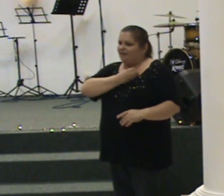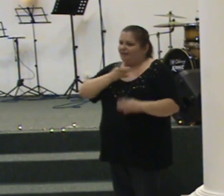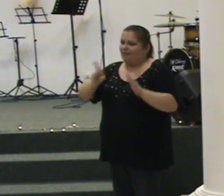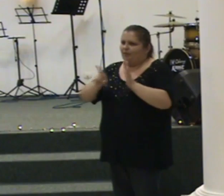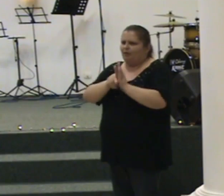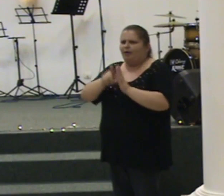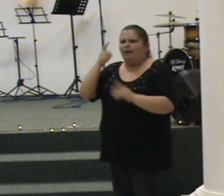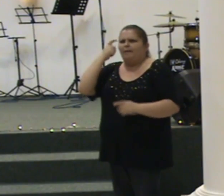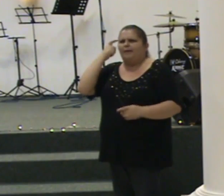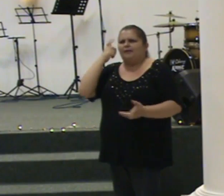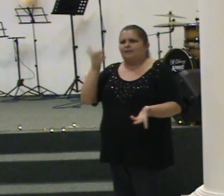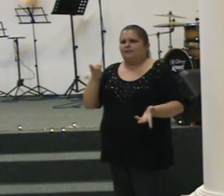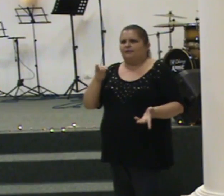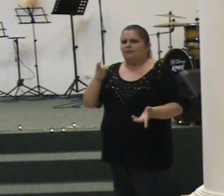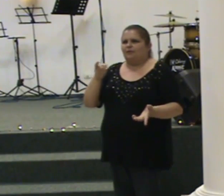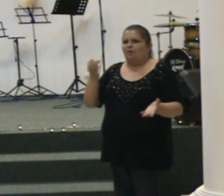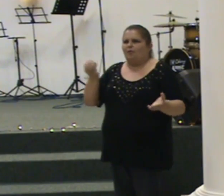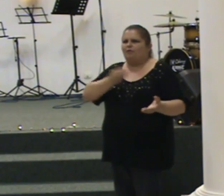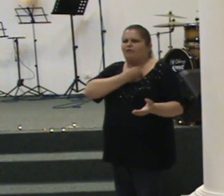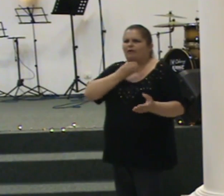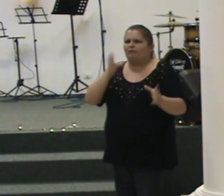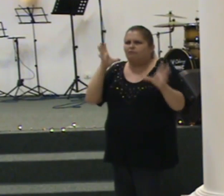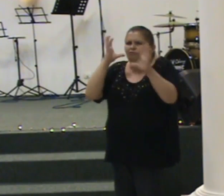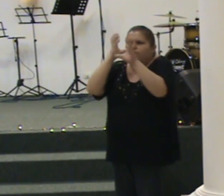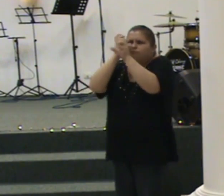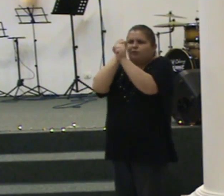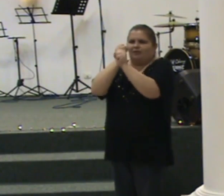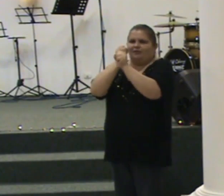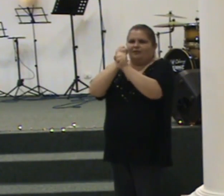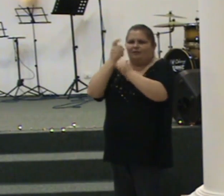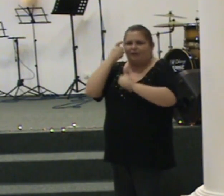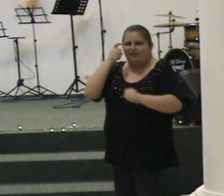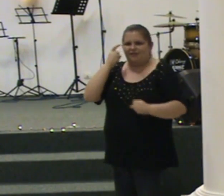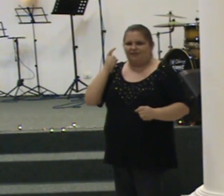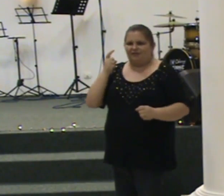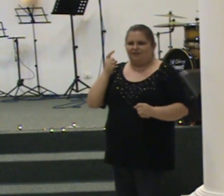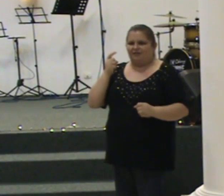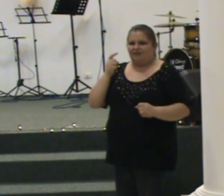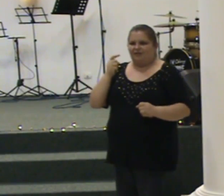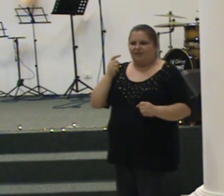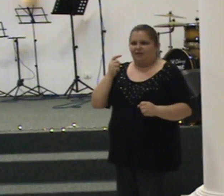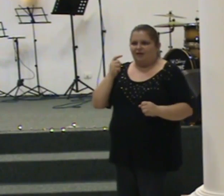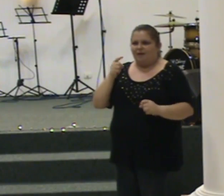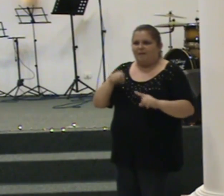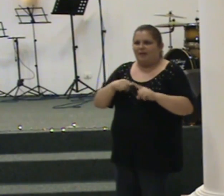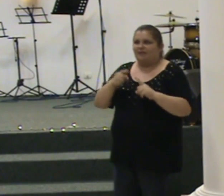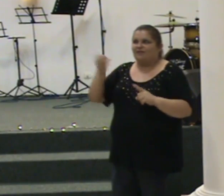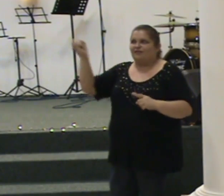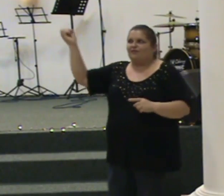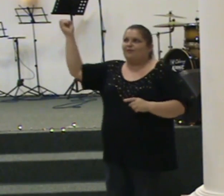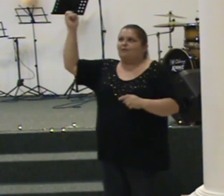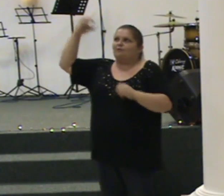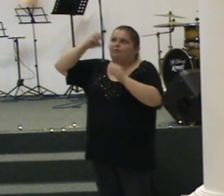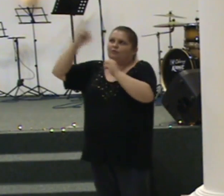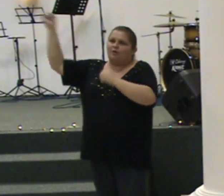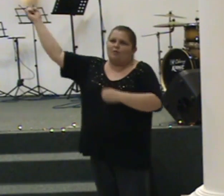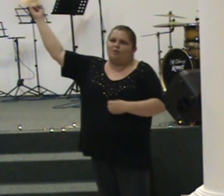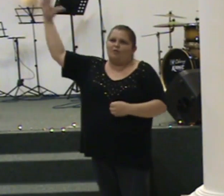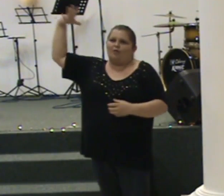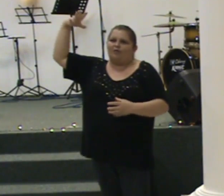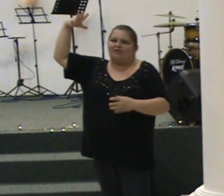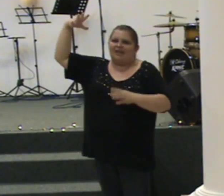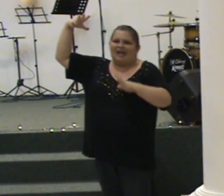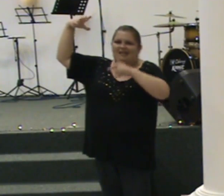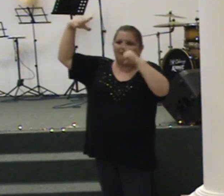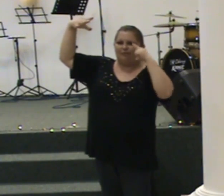luz, sem direção? A palavra diz que a luz resplandece nas trevas e as trevas não prevaleceram